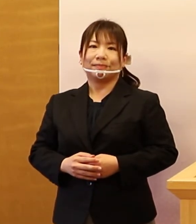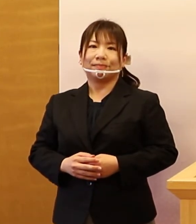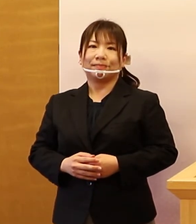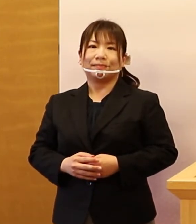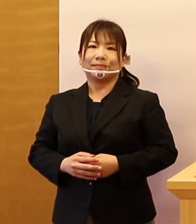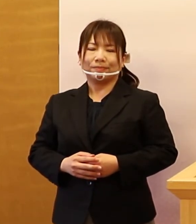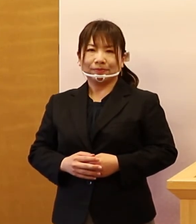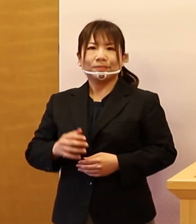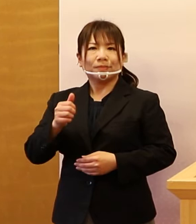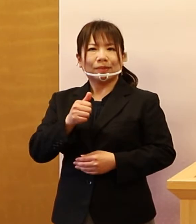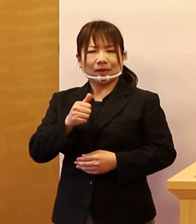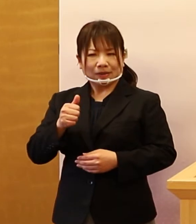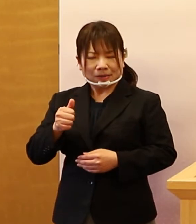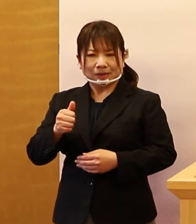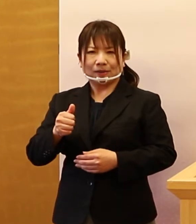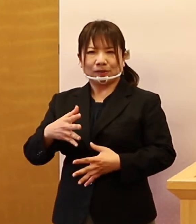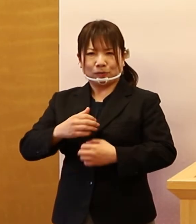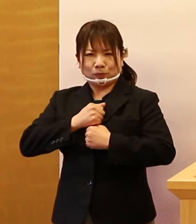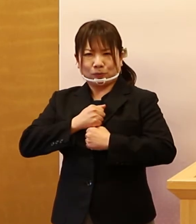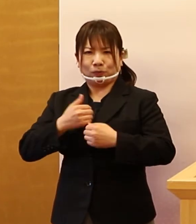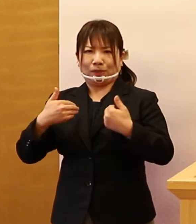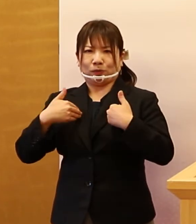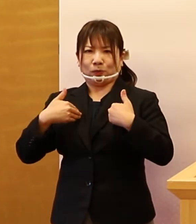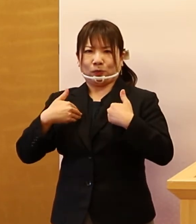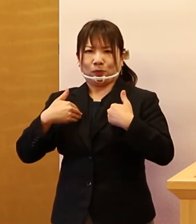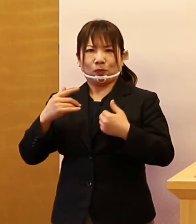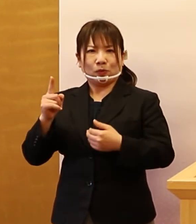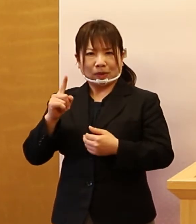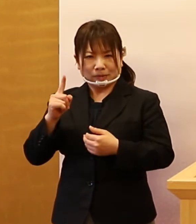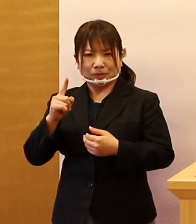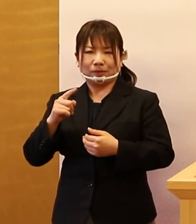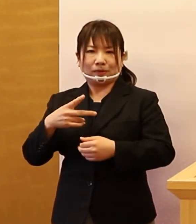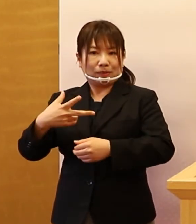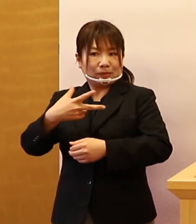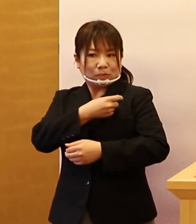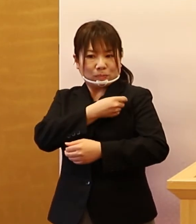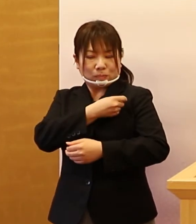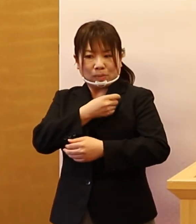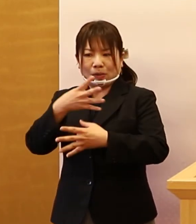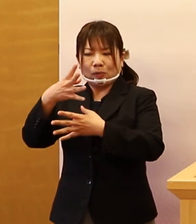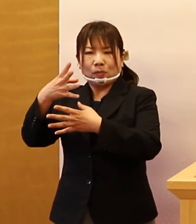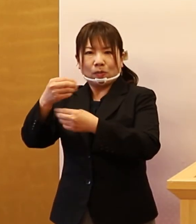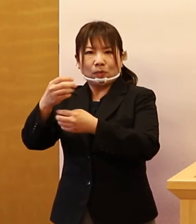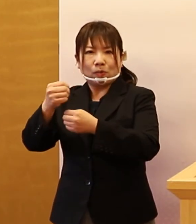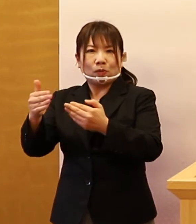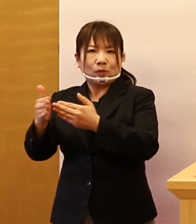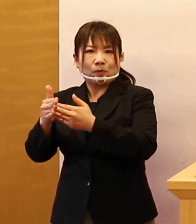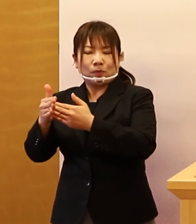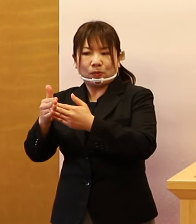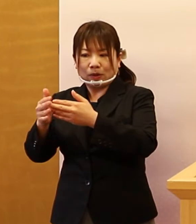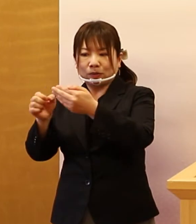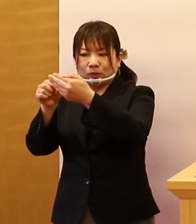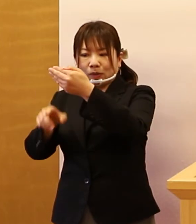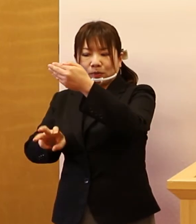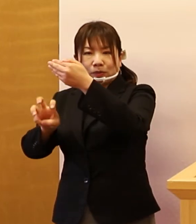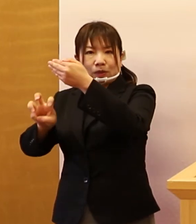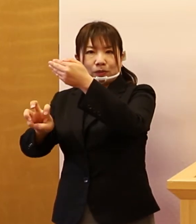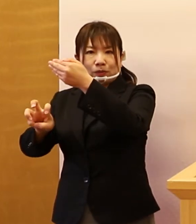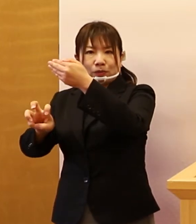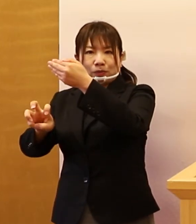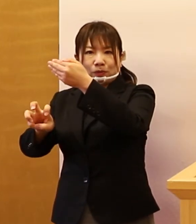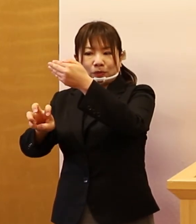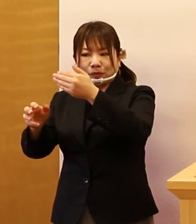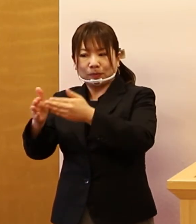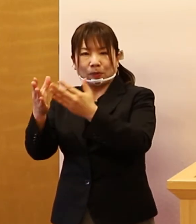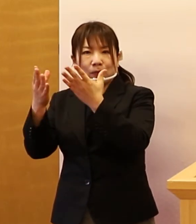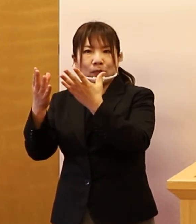ただし、すべての接種実施期間は令和4年9月30日までとし